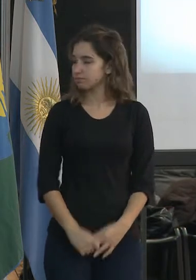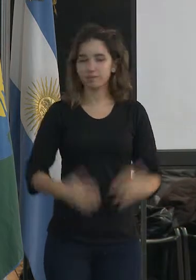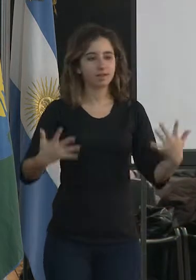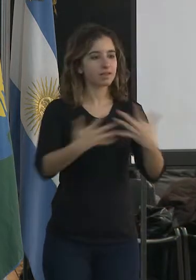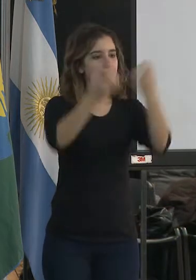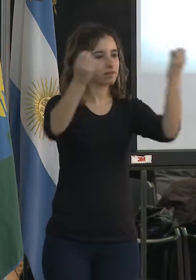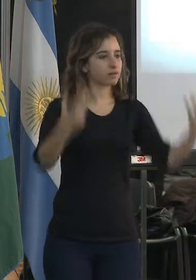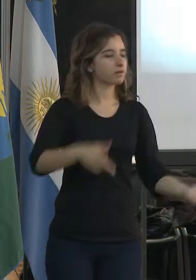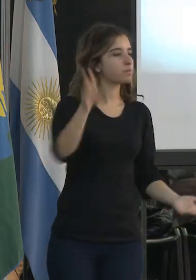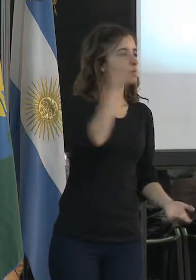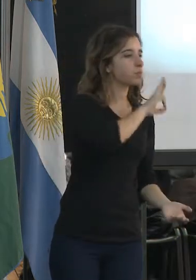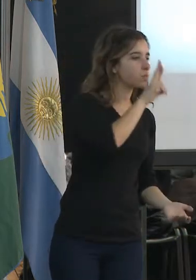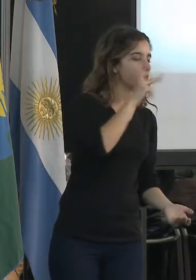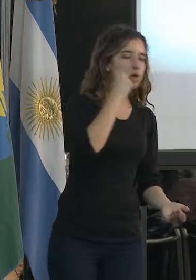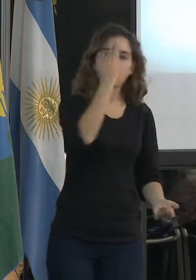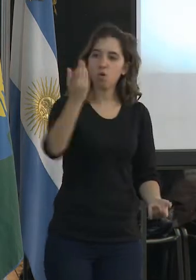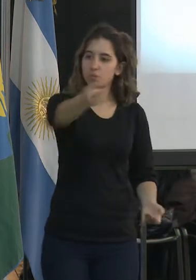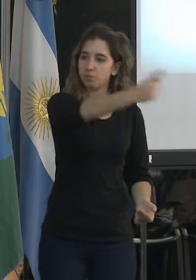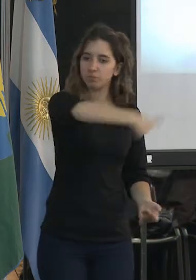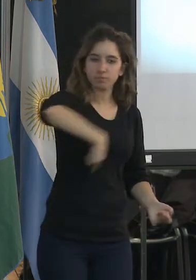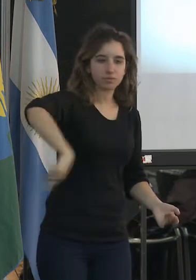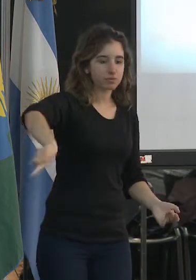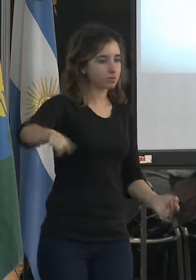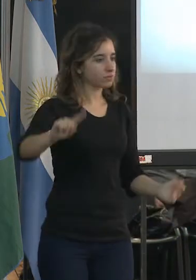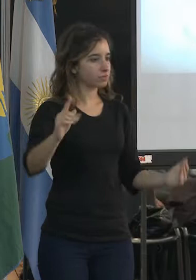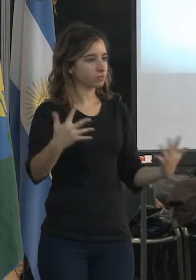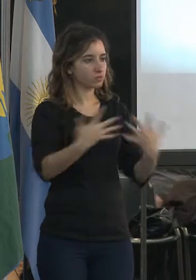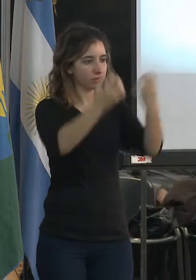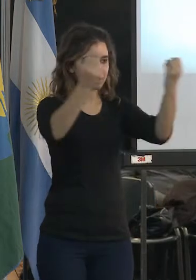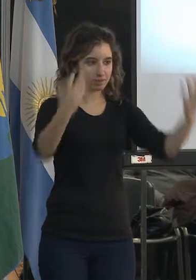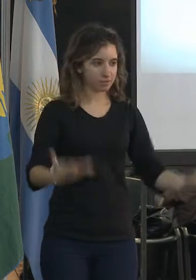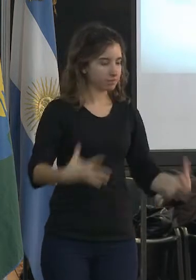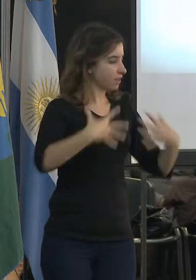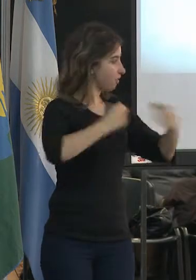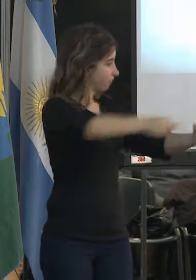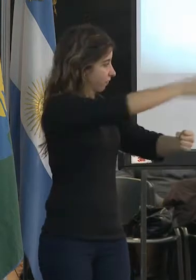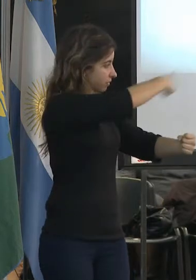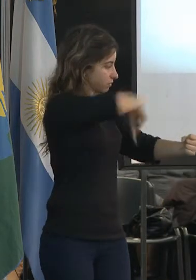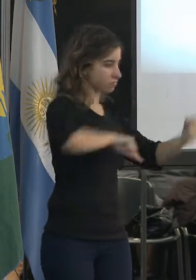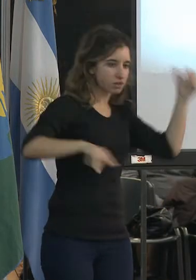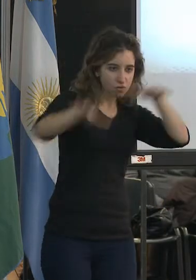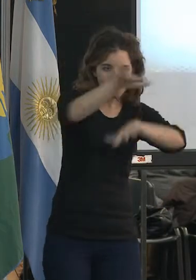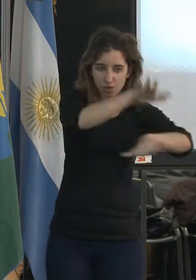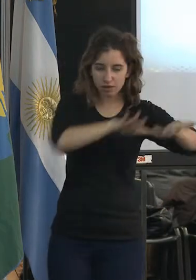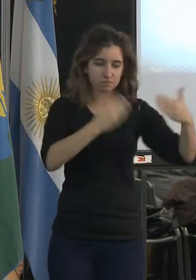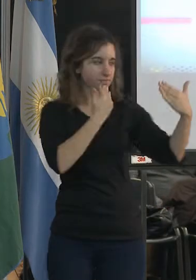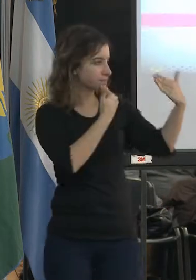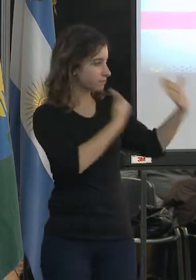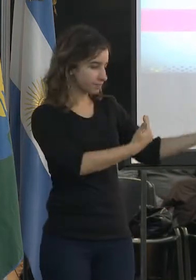Buenos días a todos y a todas. Gracias a la Defensoría del Público por organizar esta